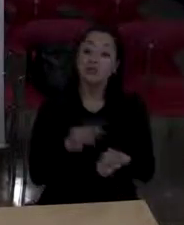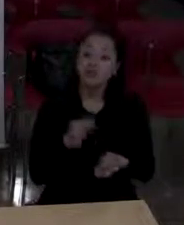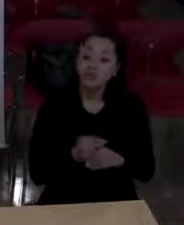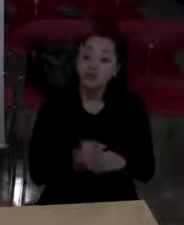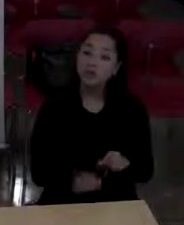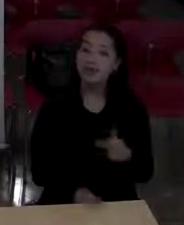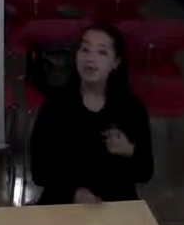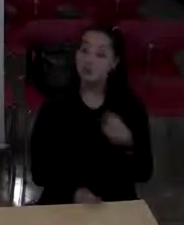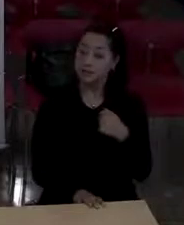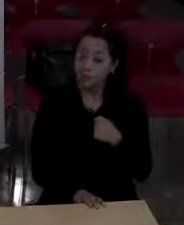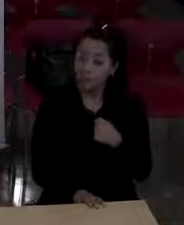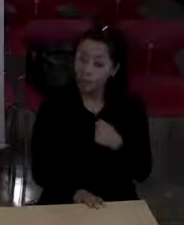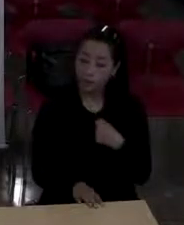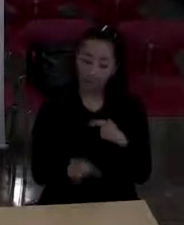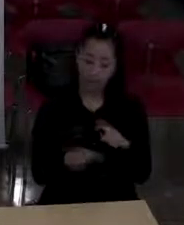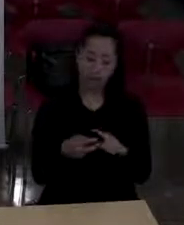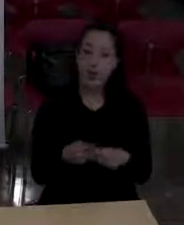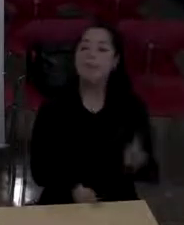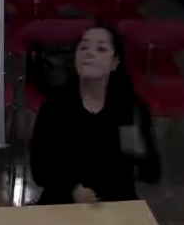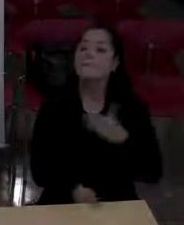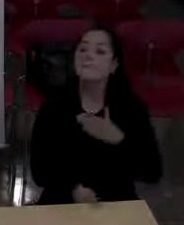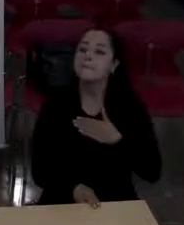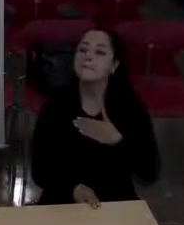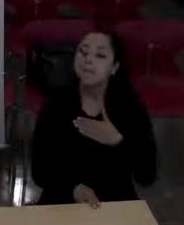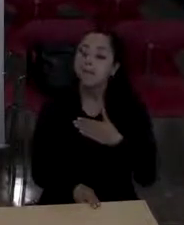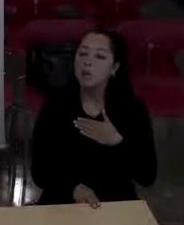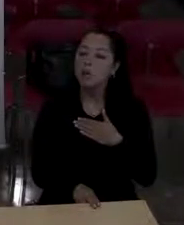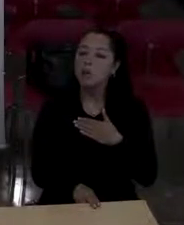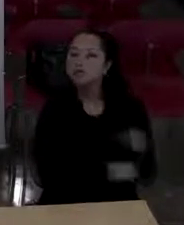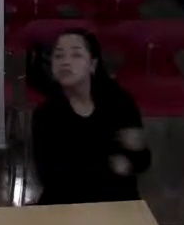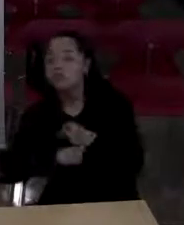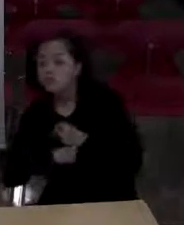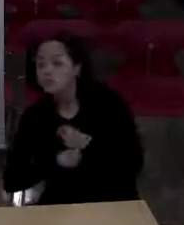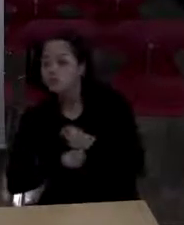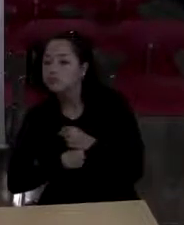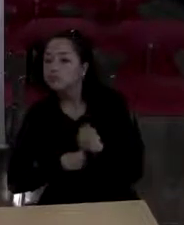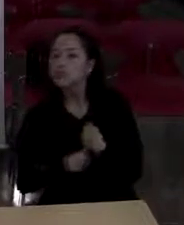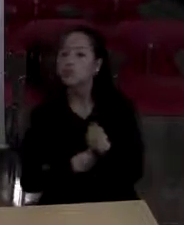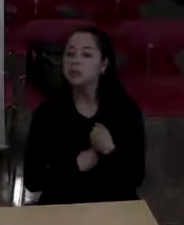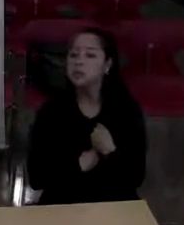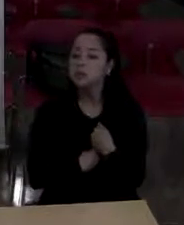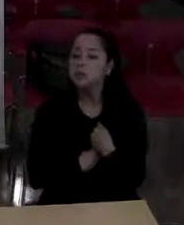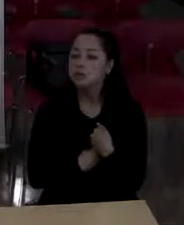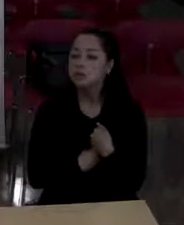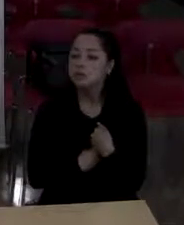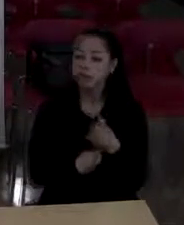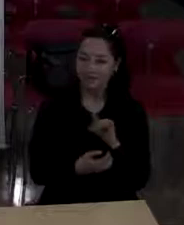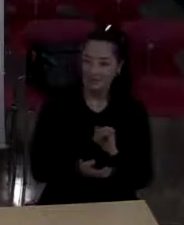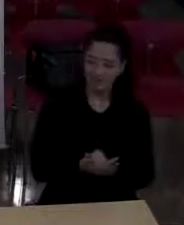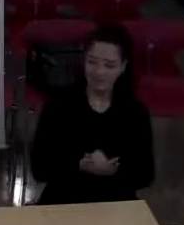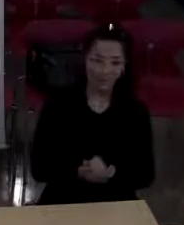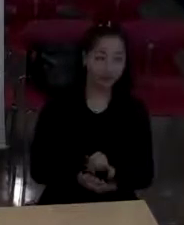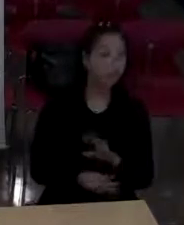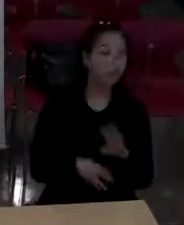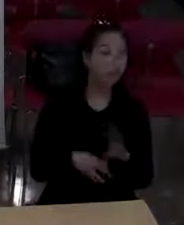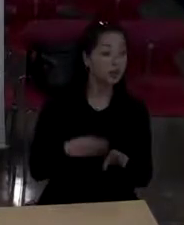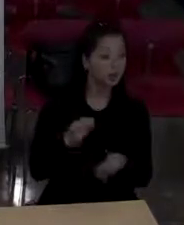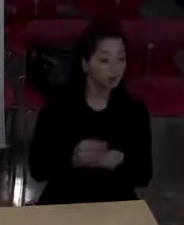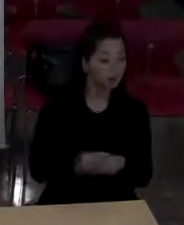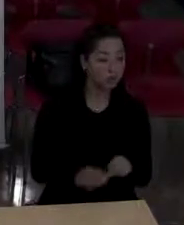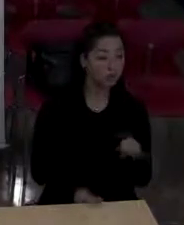el yo, el mío, el mí. Poco después conjugan el verbo con esos pronombres y también llegan a ser competentes